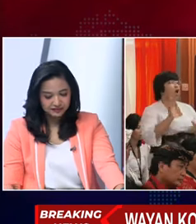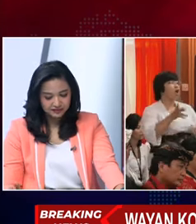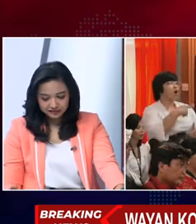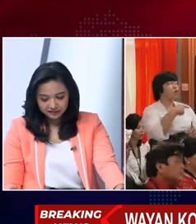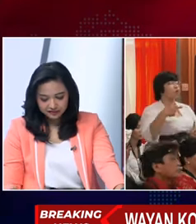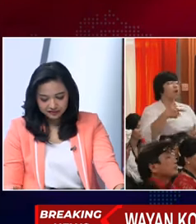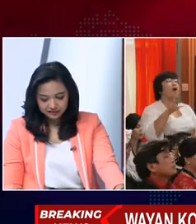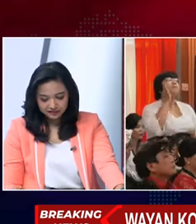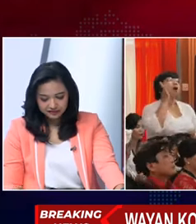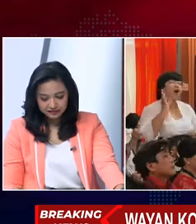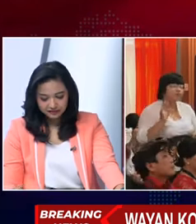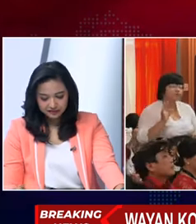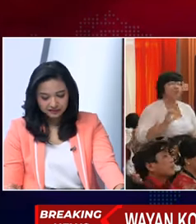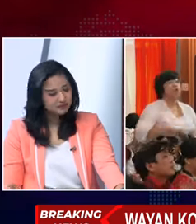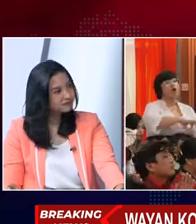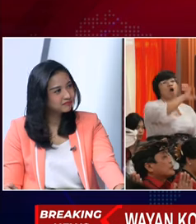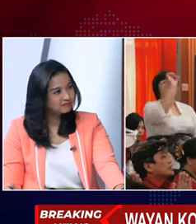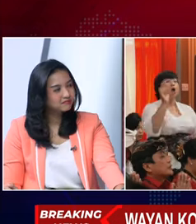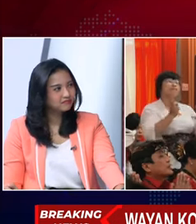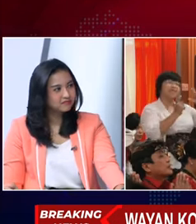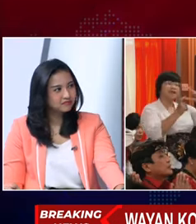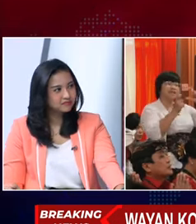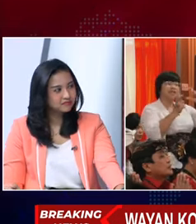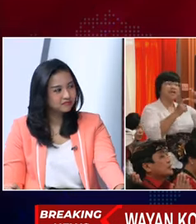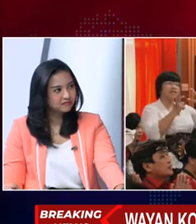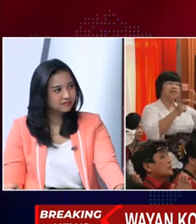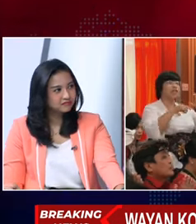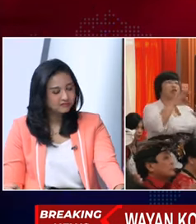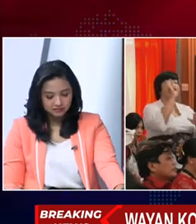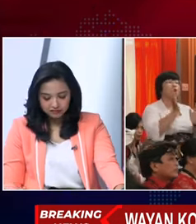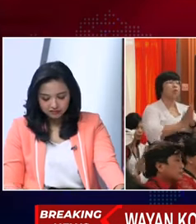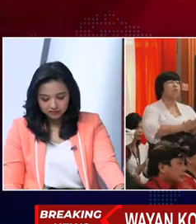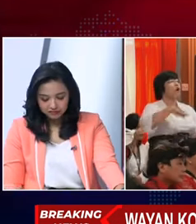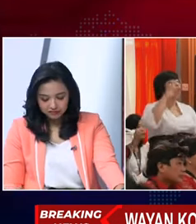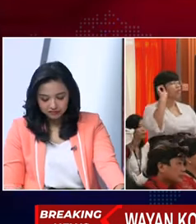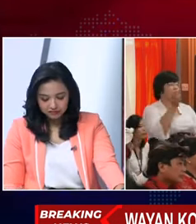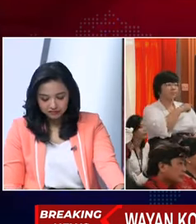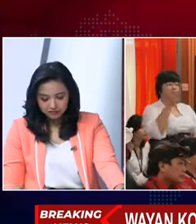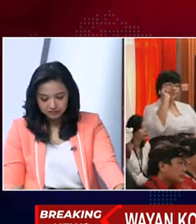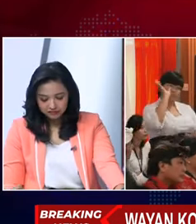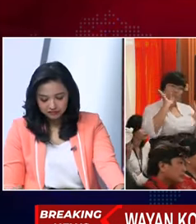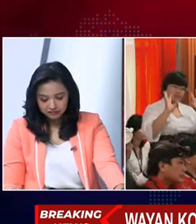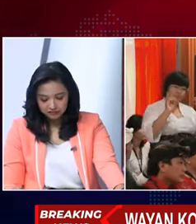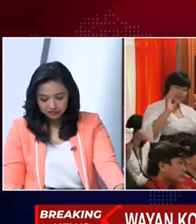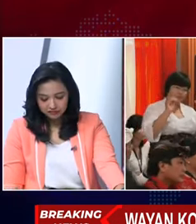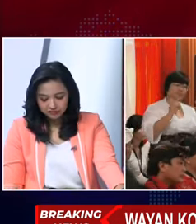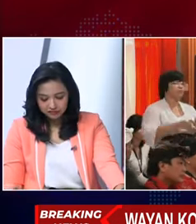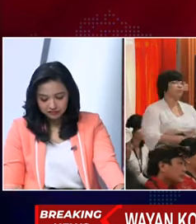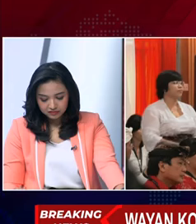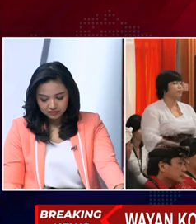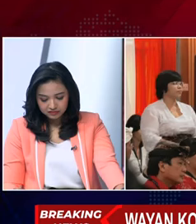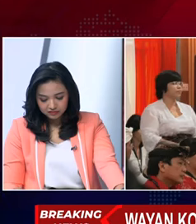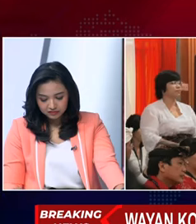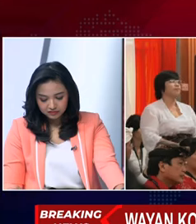kemudian didukung oleh partai lain seperti PDI Perjuangan Dan itu kalau misalnya tokoh seperti Airin didukung oleh